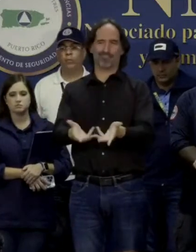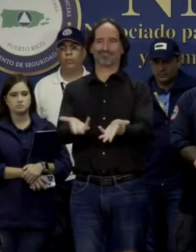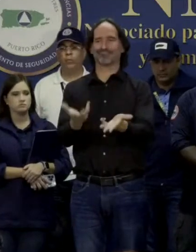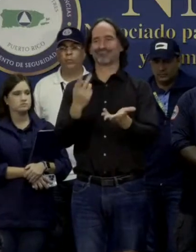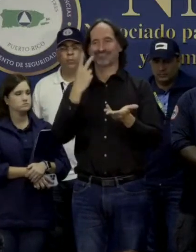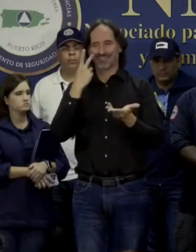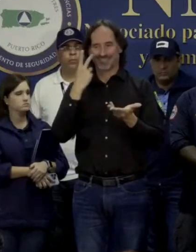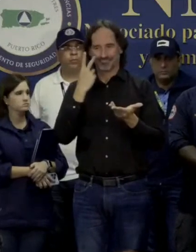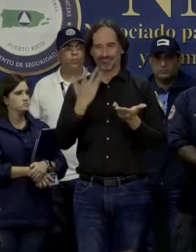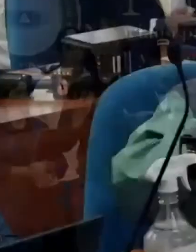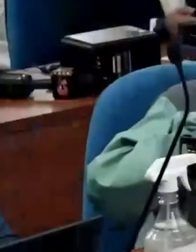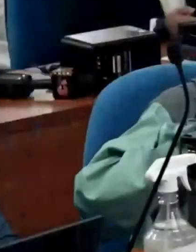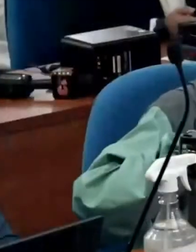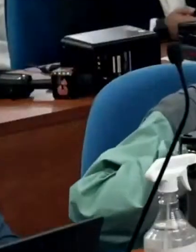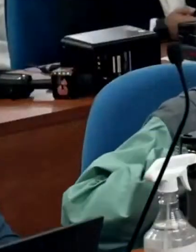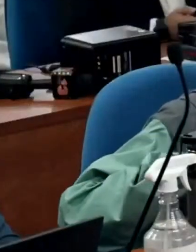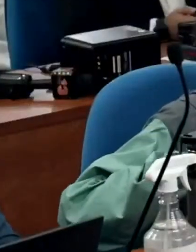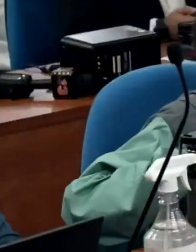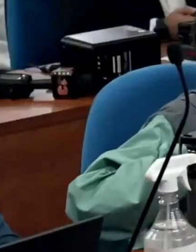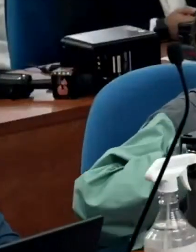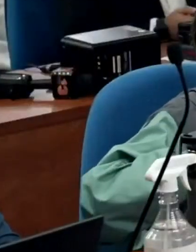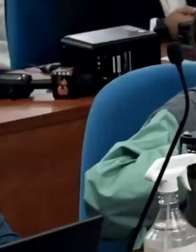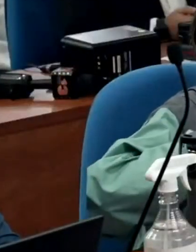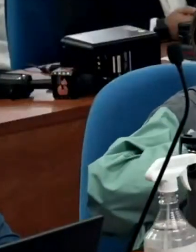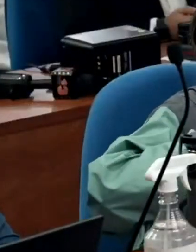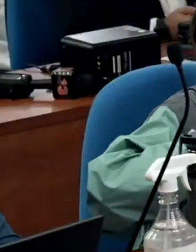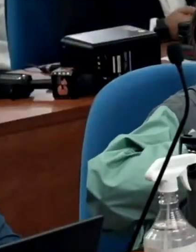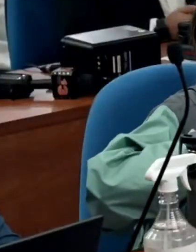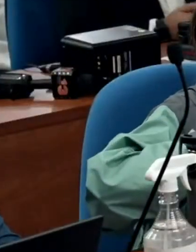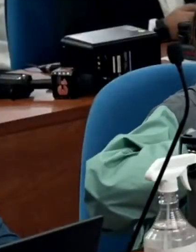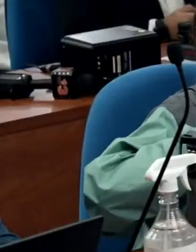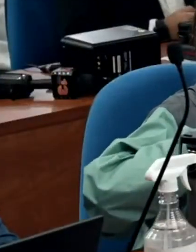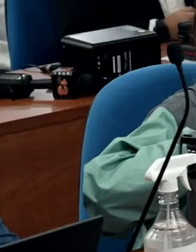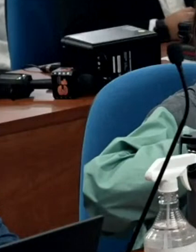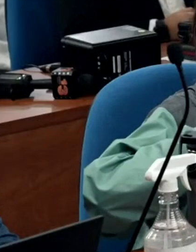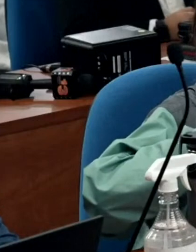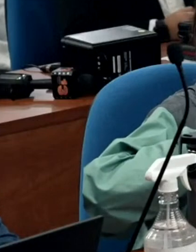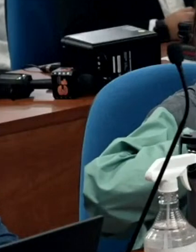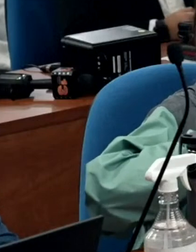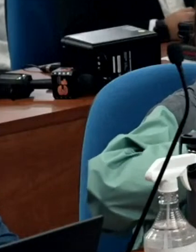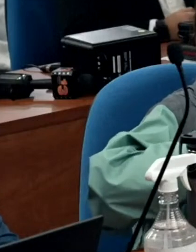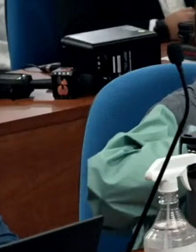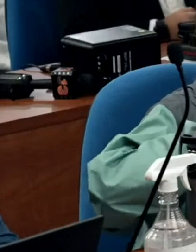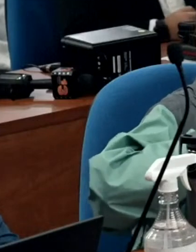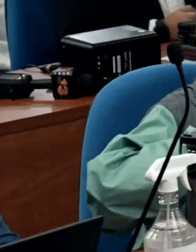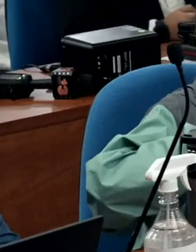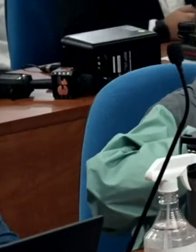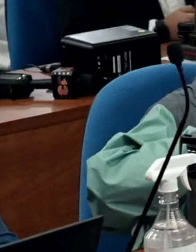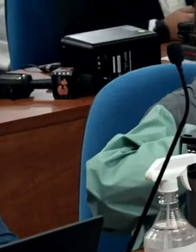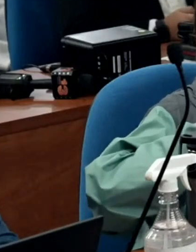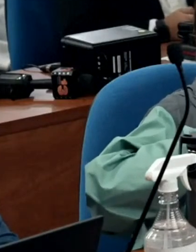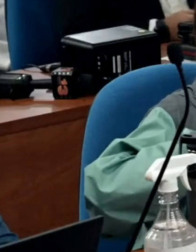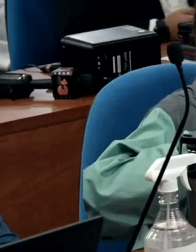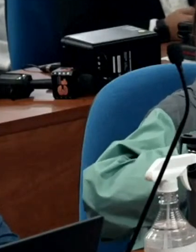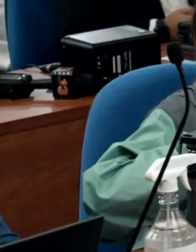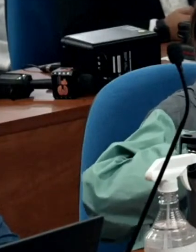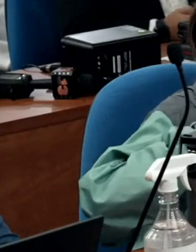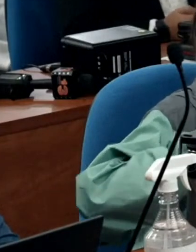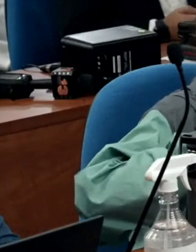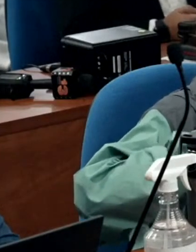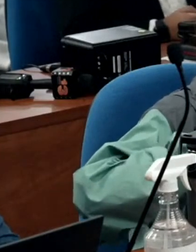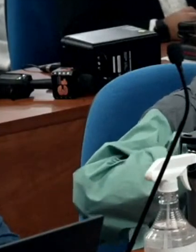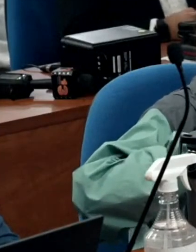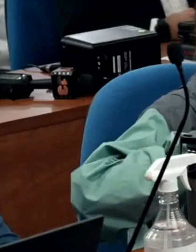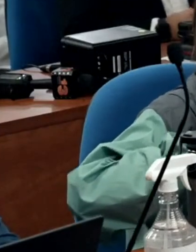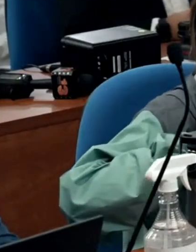modulares. Finalmente, ahorita se mencionó que hay unas plantas de la autoridad que no se han podido acceder por las situaciones viales. ¿Se